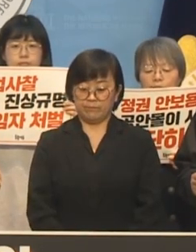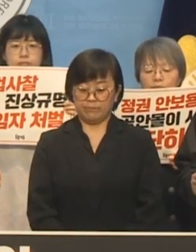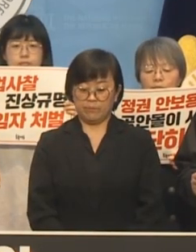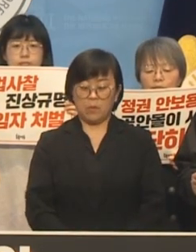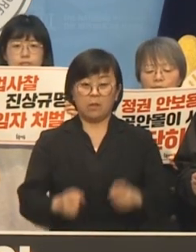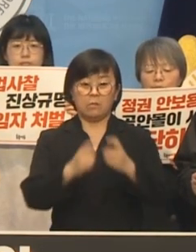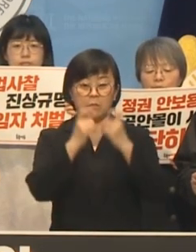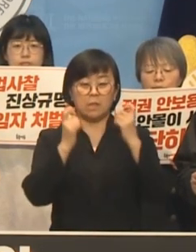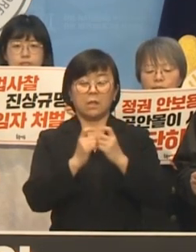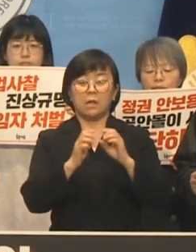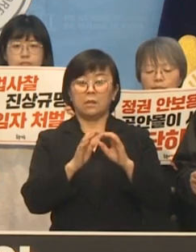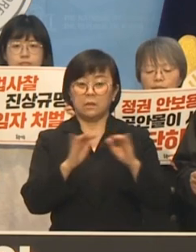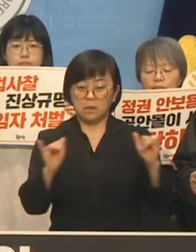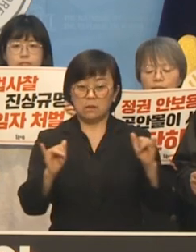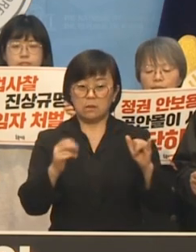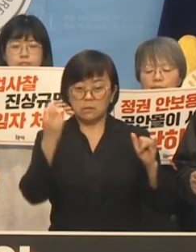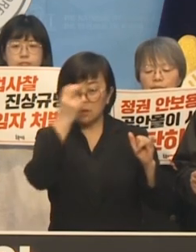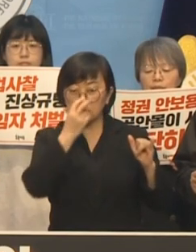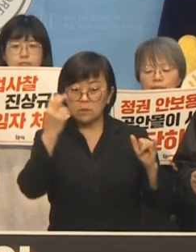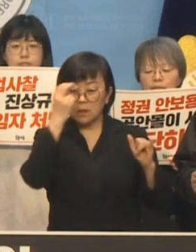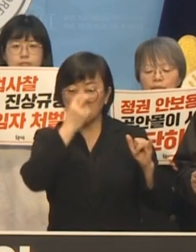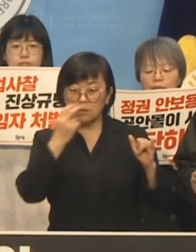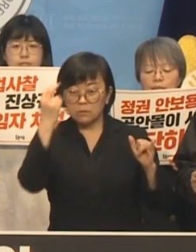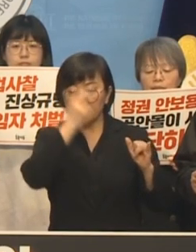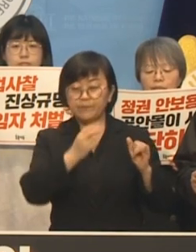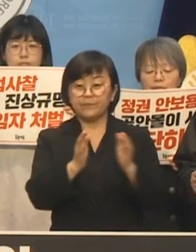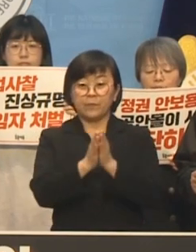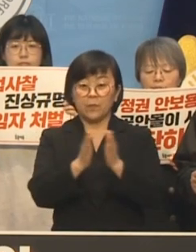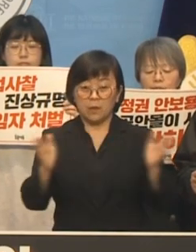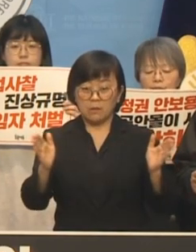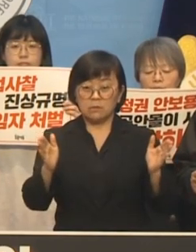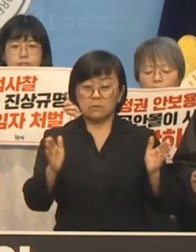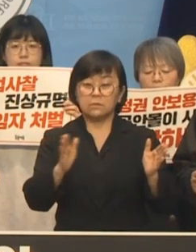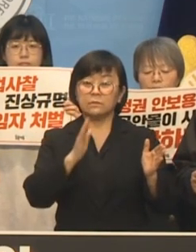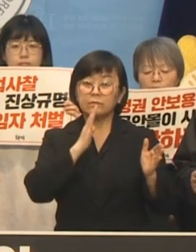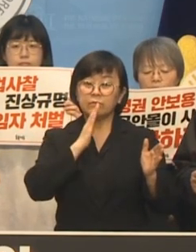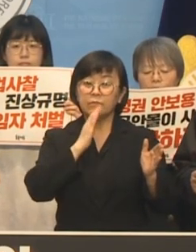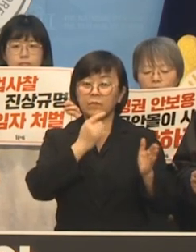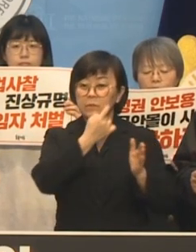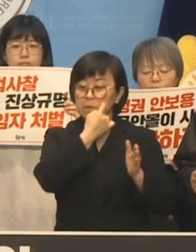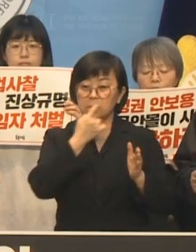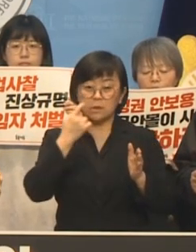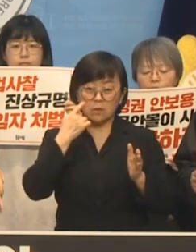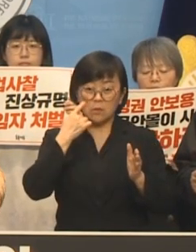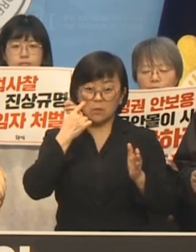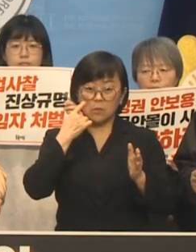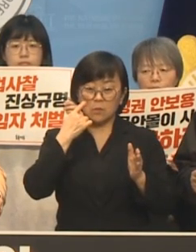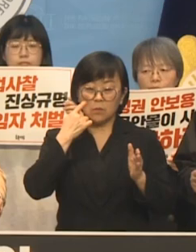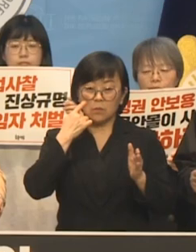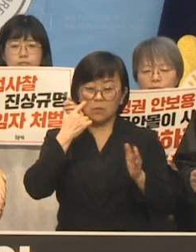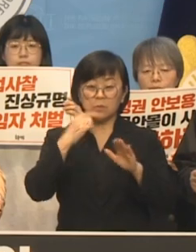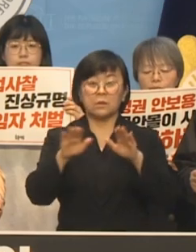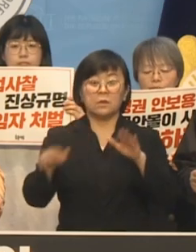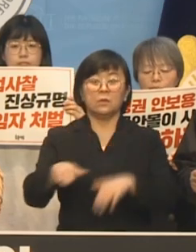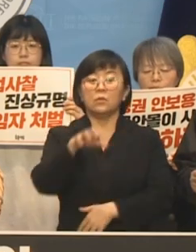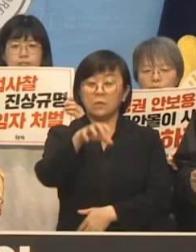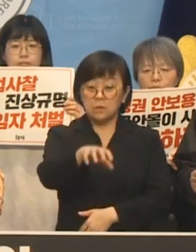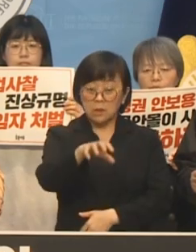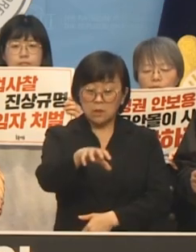민간인 사찰을 하고 있다는 사실이 증거로 또 현장범으로